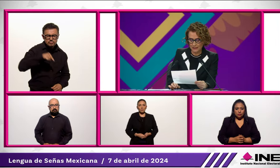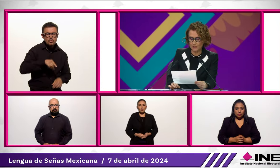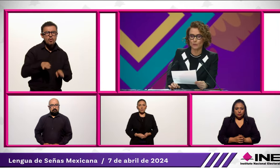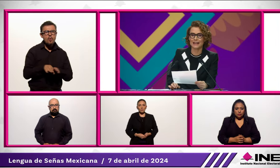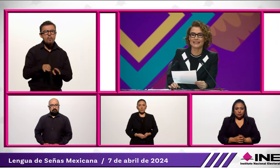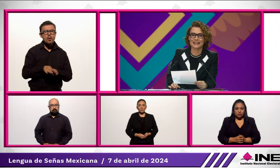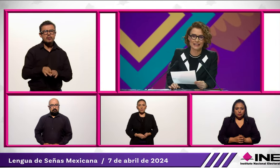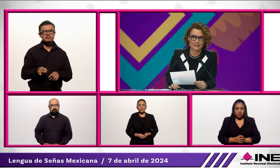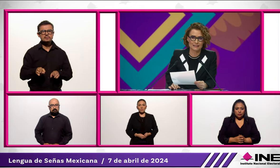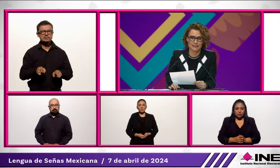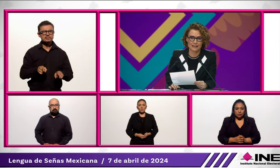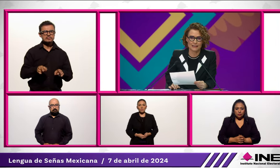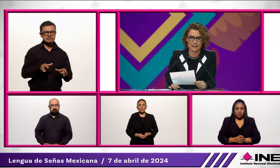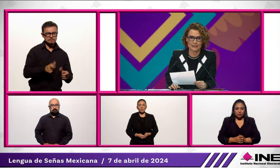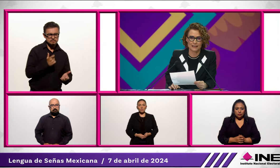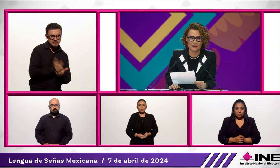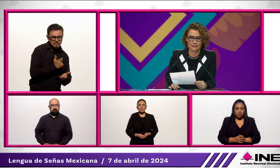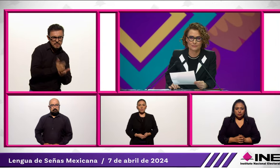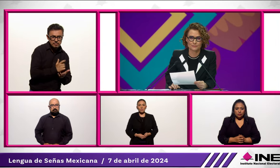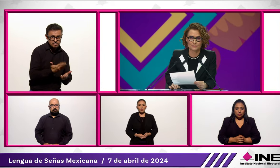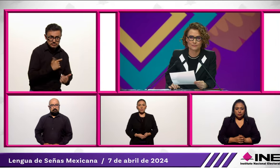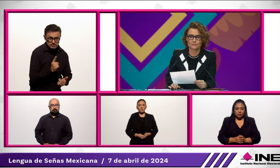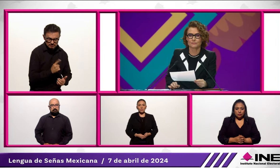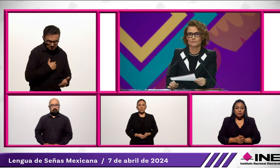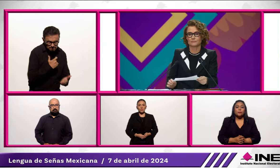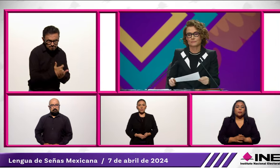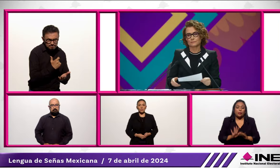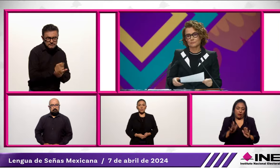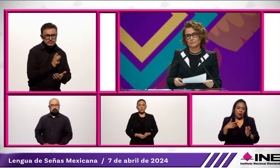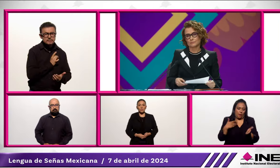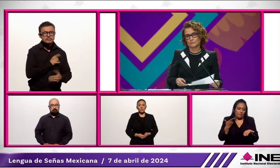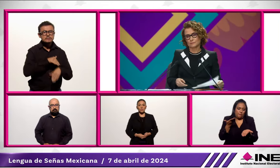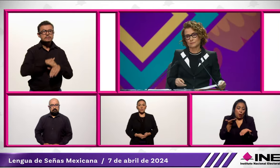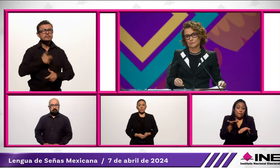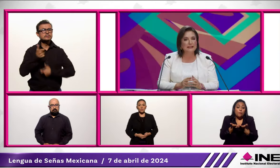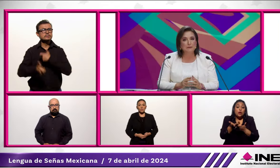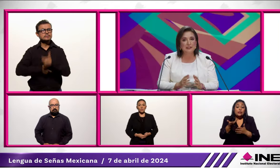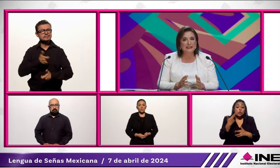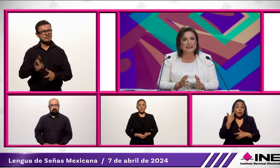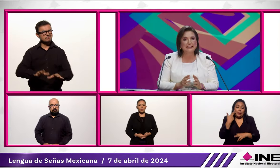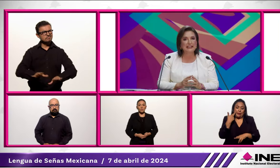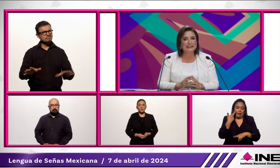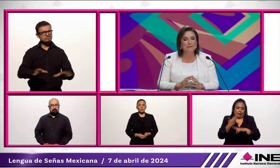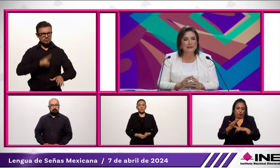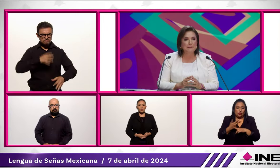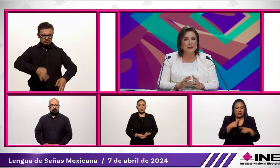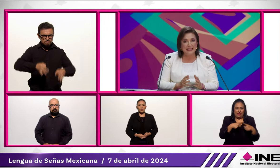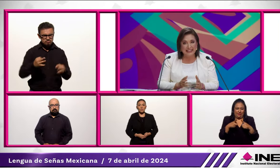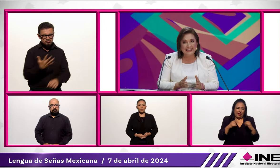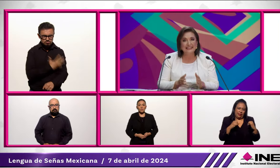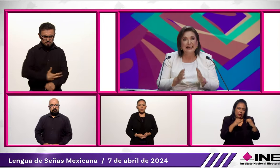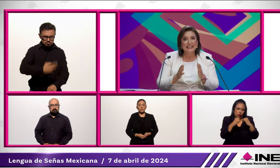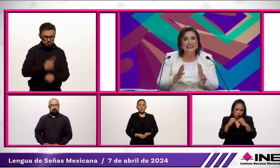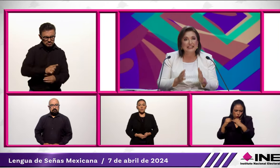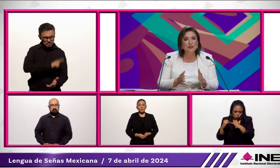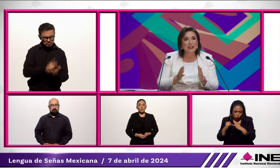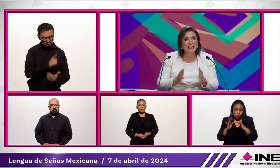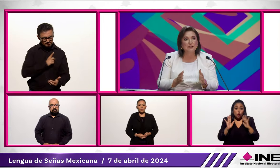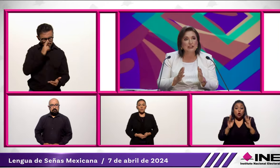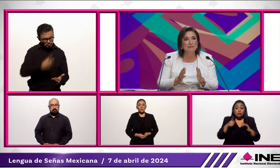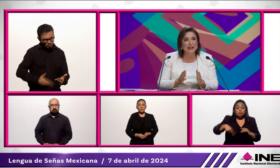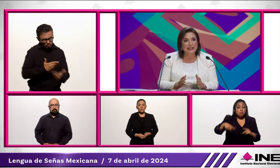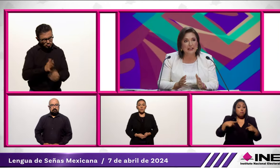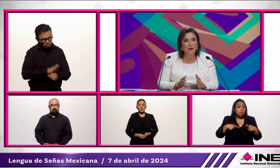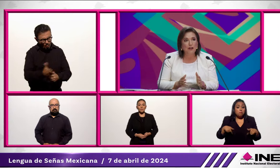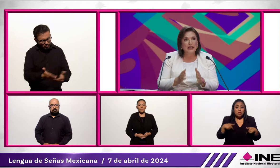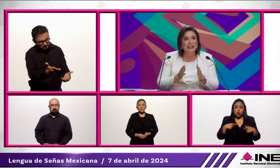política en lugar de garantes de la legalidad? Por eso he propuesto que los titulares de muchas de estas de las dependencias sean